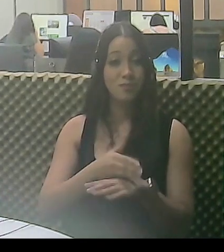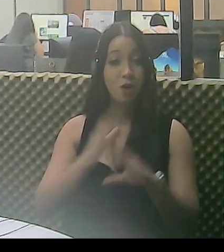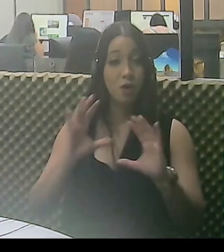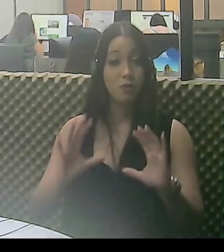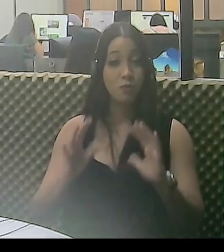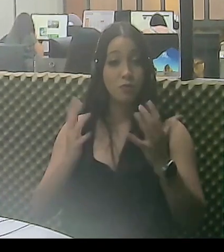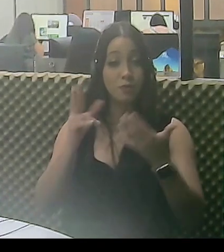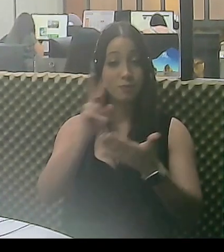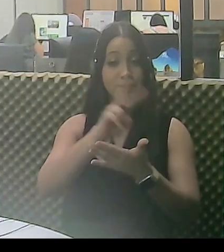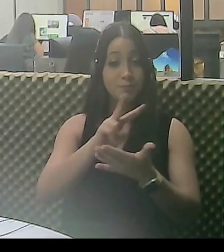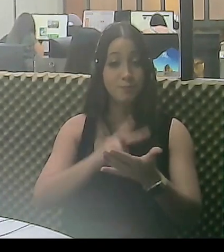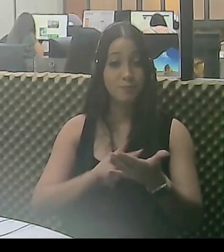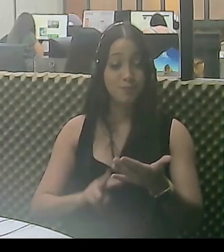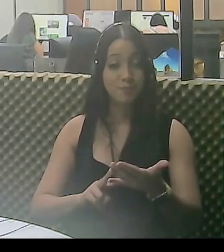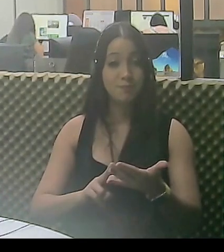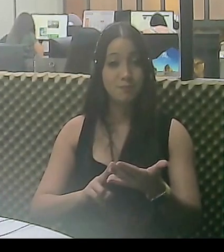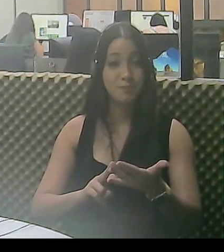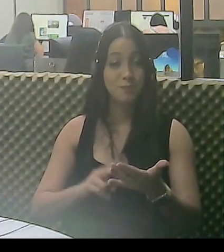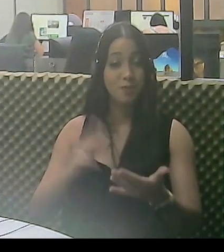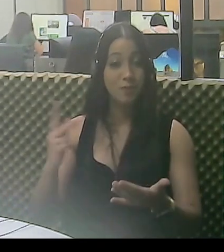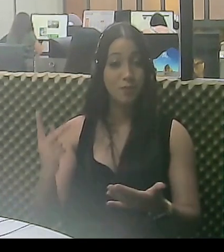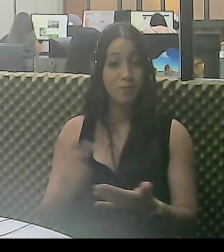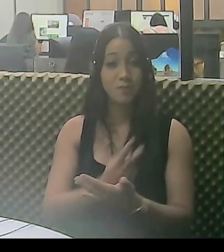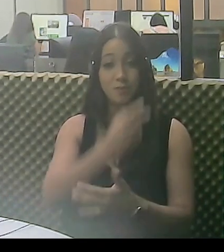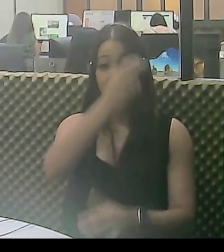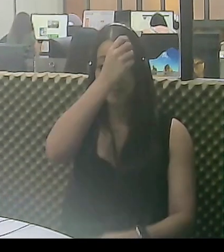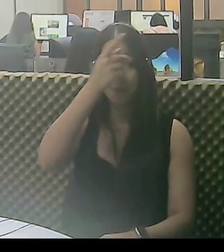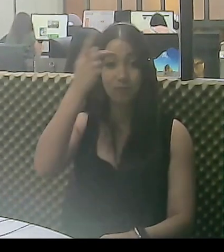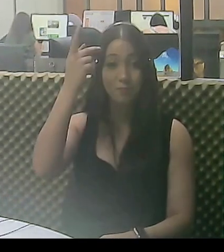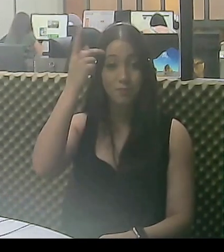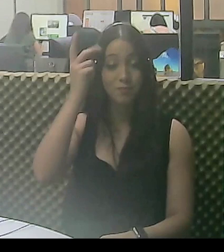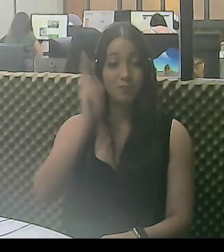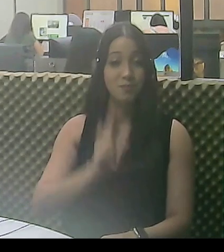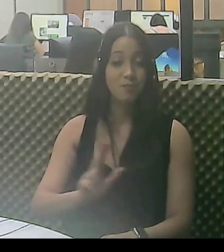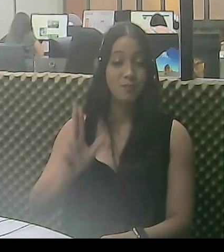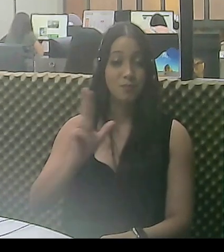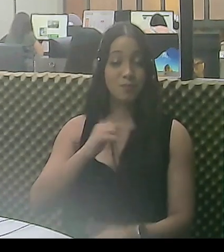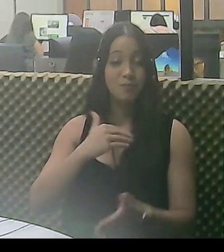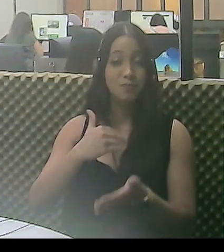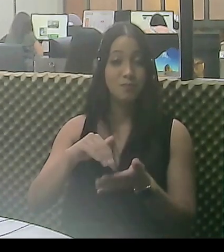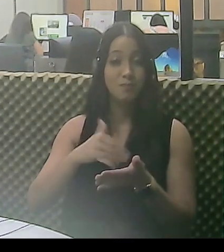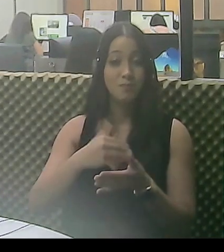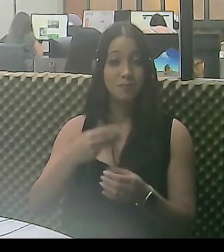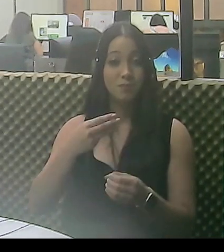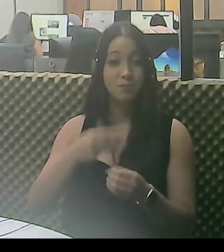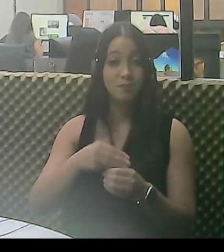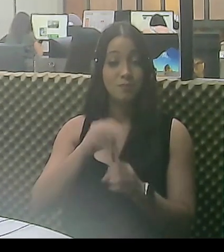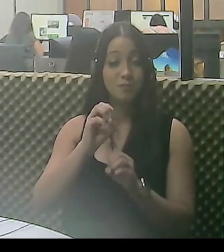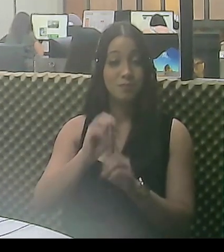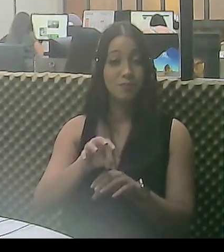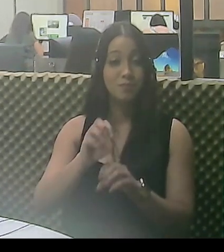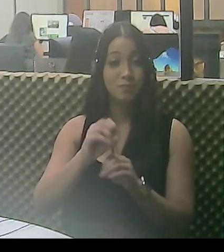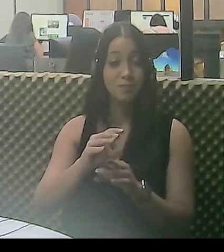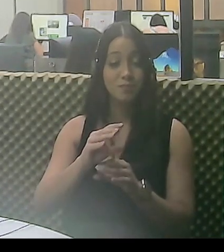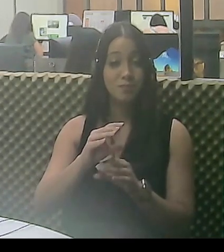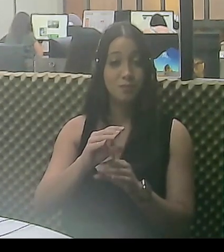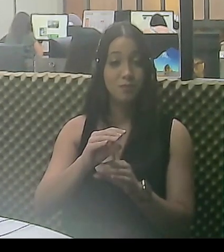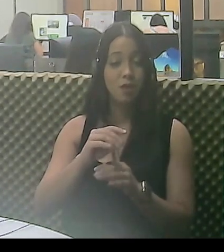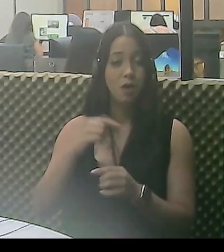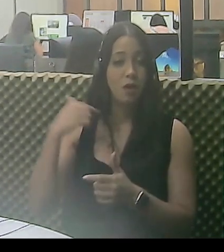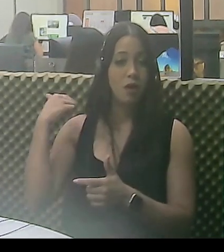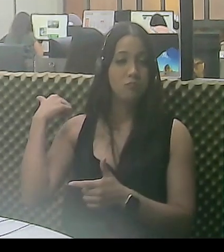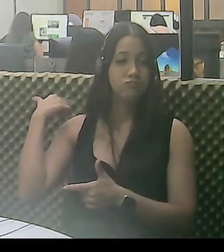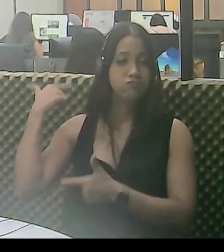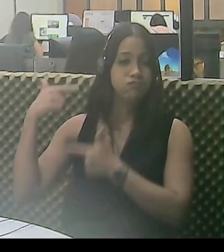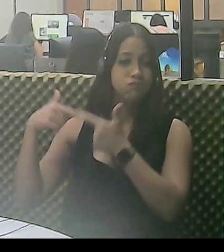Parada Literária. O evento foi realizado pela Prefeitura de Uberlândia por meio da Secretaria Municipal de Educação e resulta de uma série